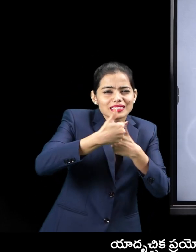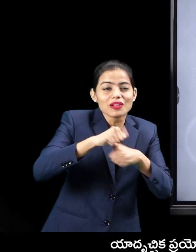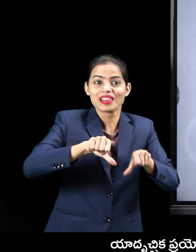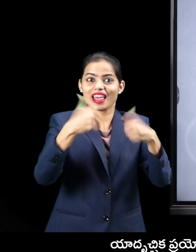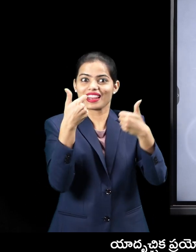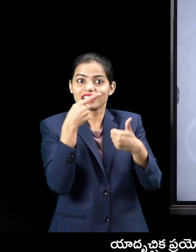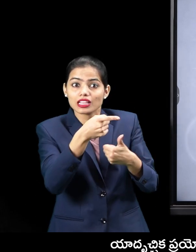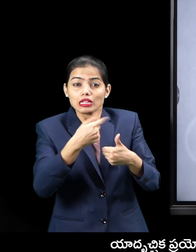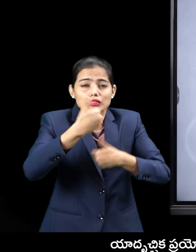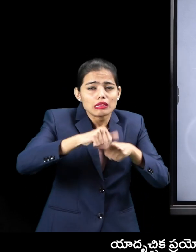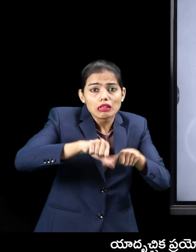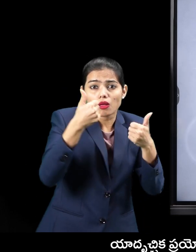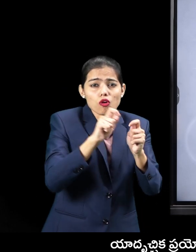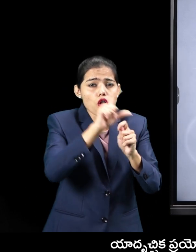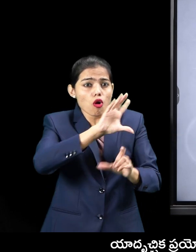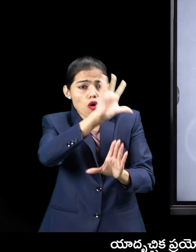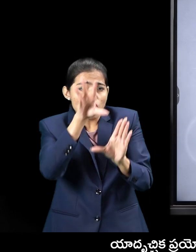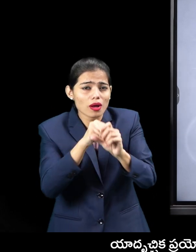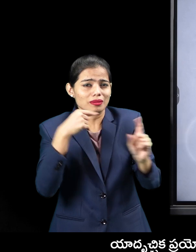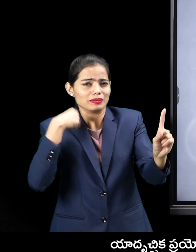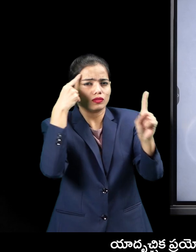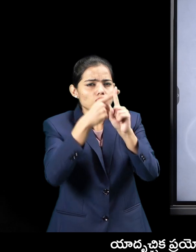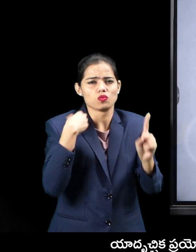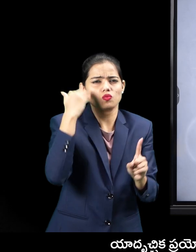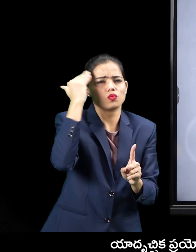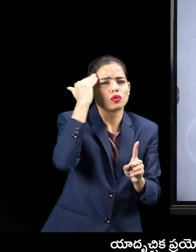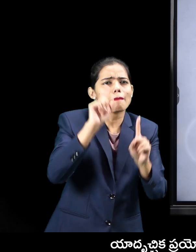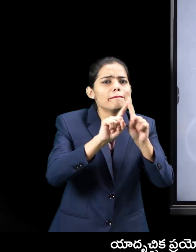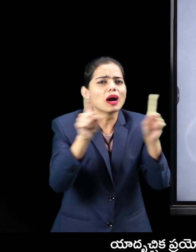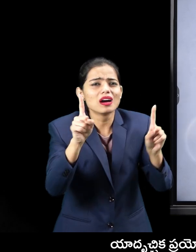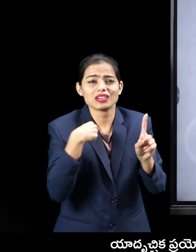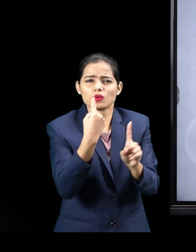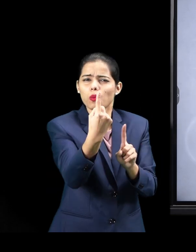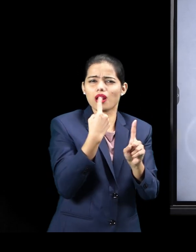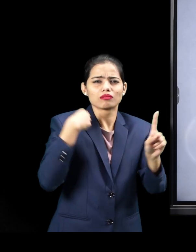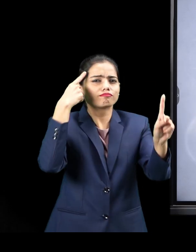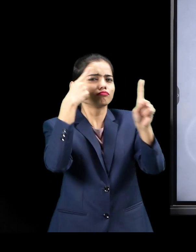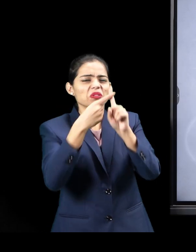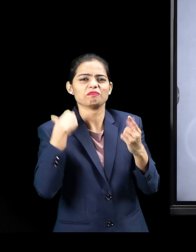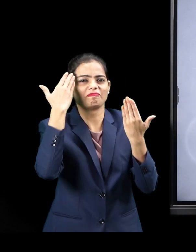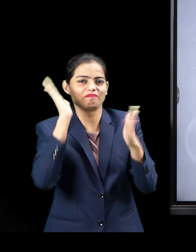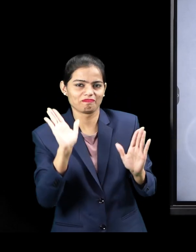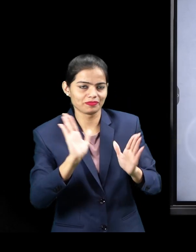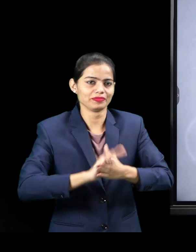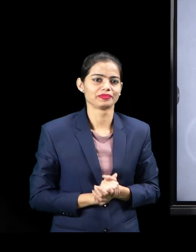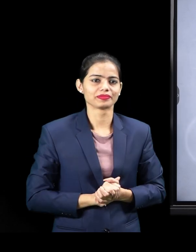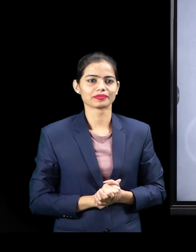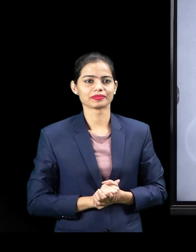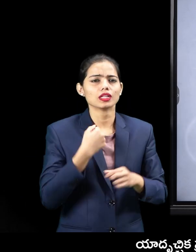యాదృచ్ఛిక ప్రయోగం. యాదృచ్ఛిక ప్రయోగంలో అన్ని ఫలితాల సమితి తెలుస్తుంది, కానీ ఖచ్చితమైన ఫలితం